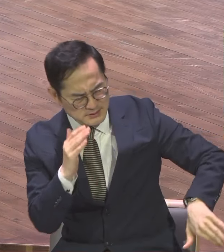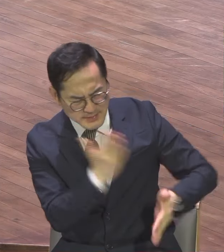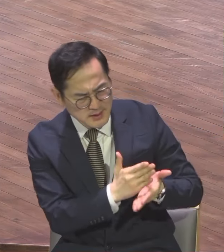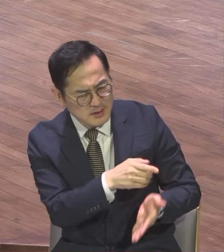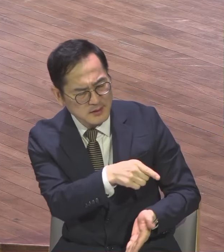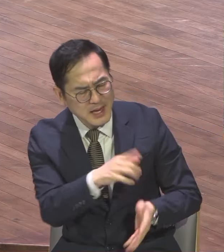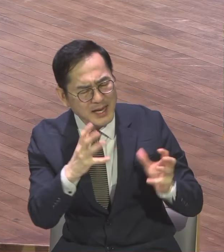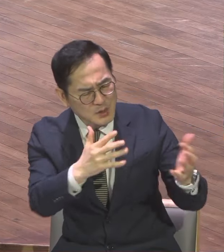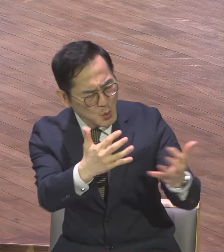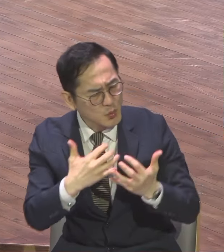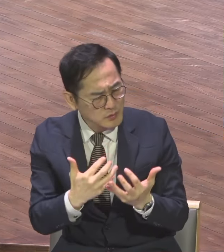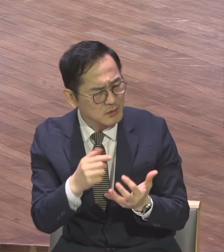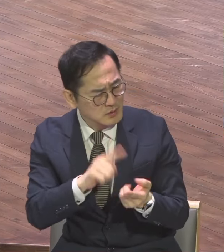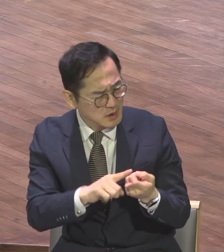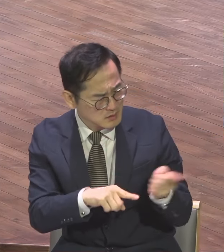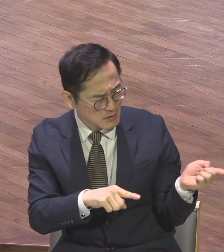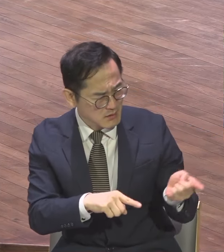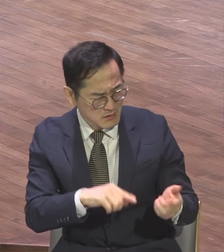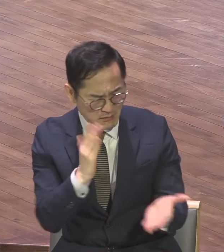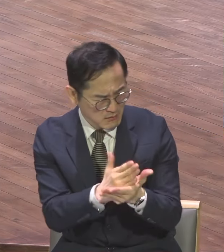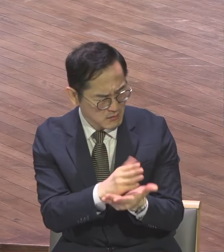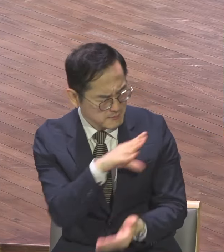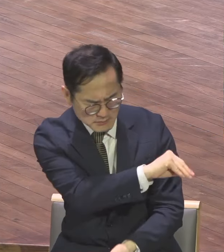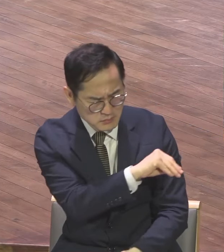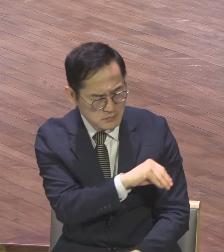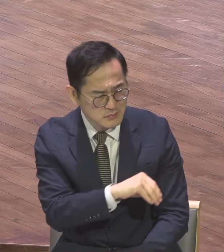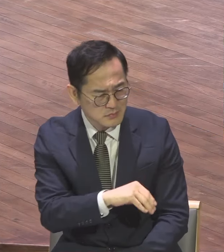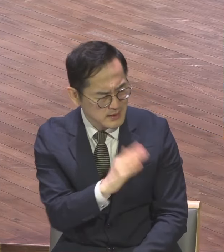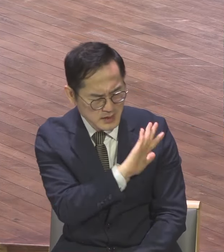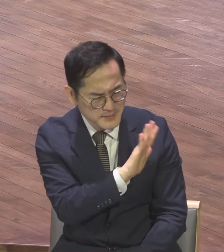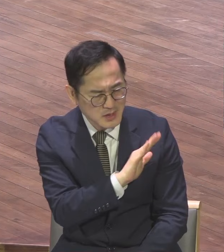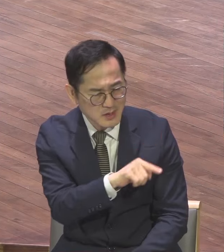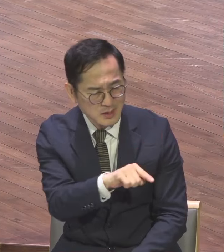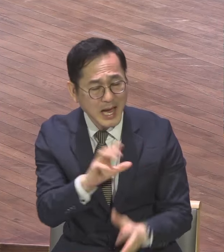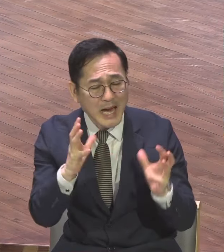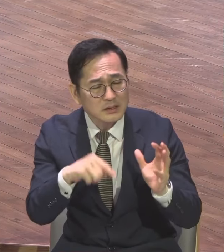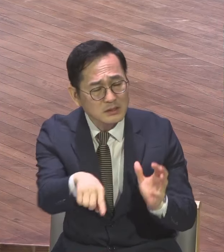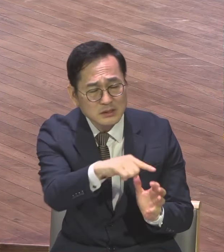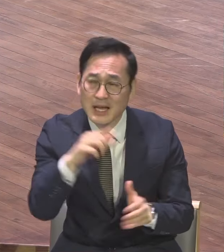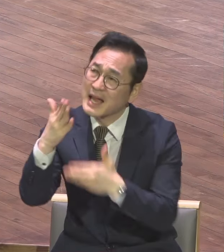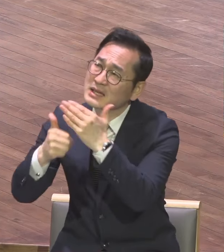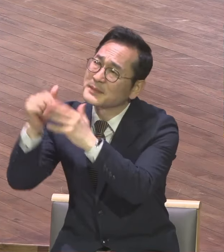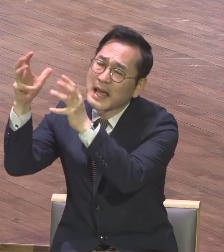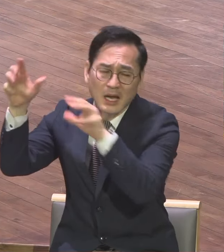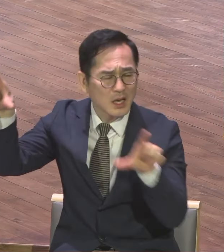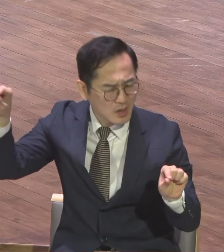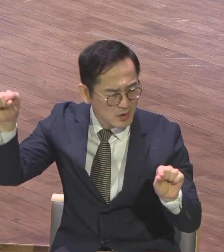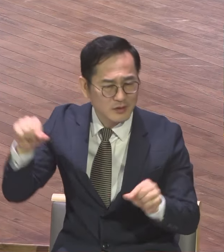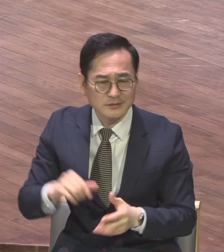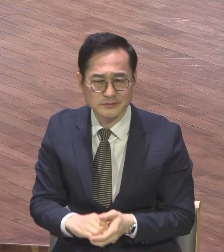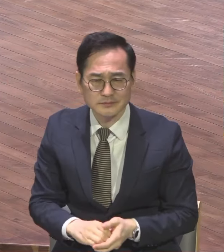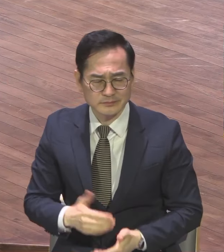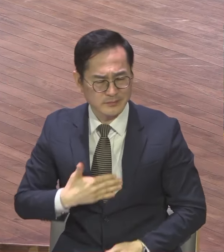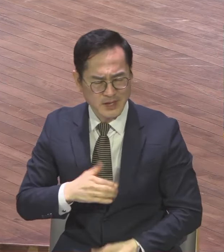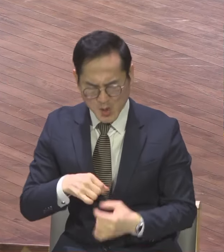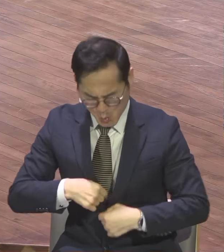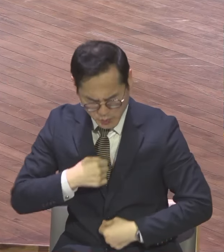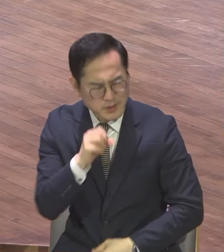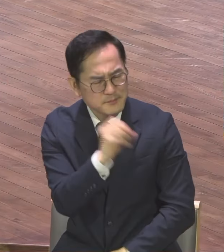어린아이들이 내게 오는 것을 용납하고 금하지 말라. 하나님의 나라가 이런 자의 것이니라. 내가 진실로 너에게